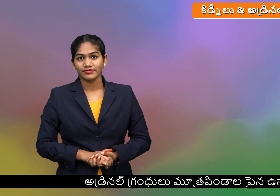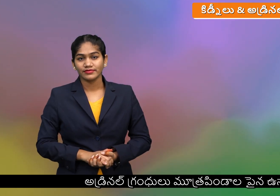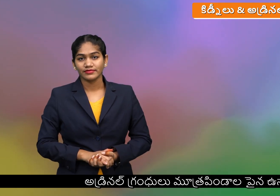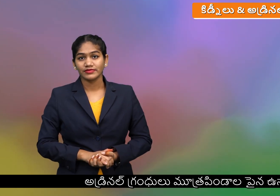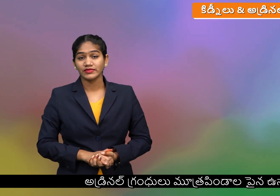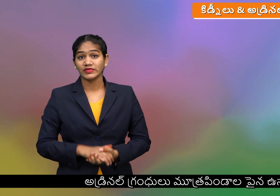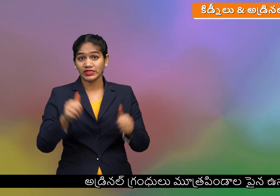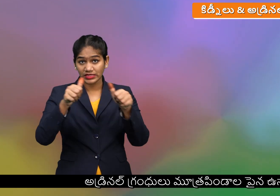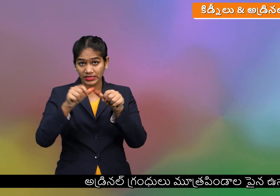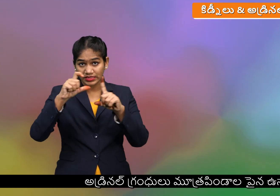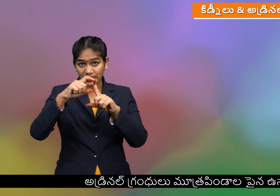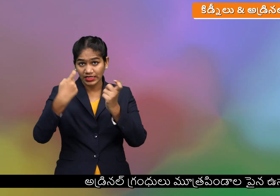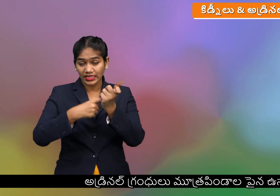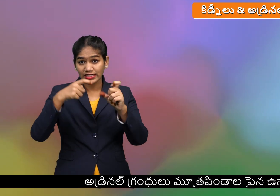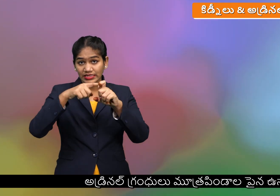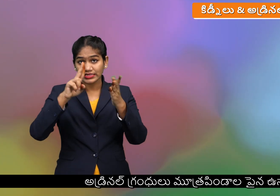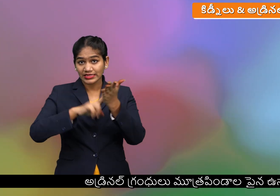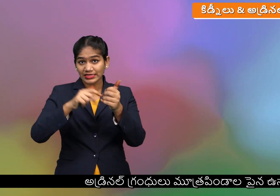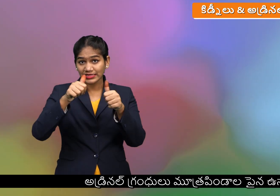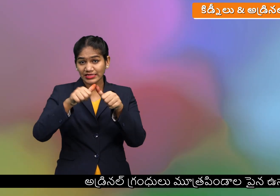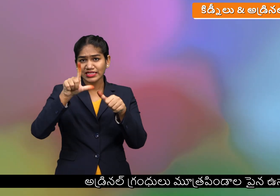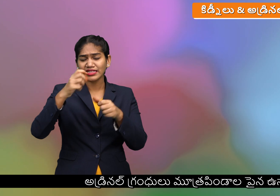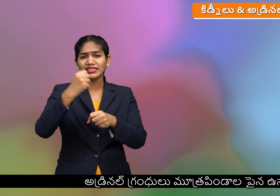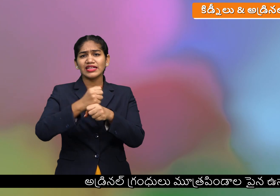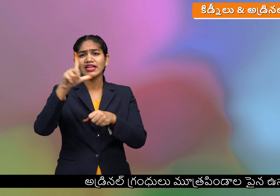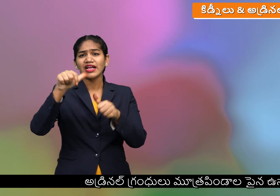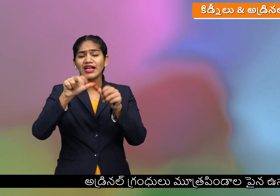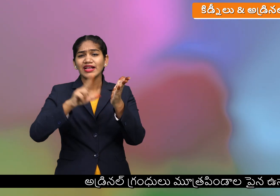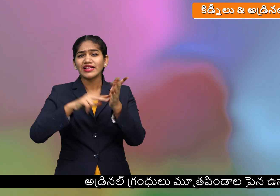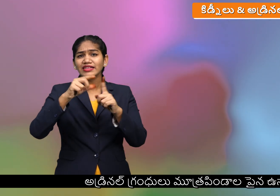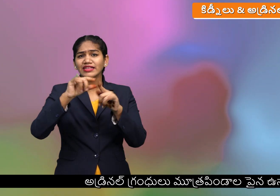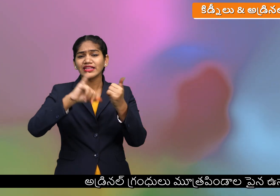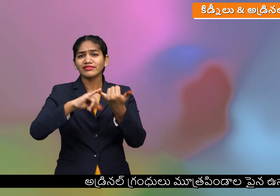అడ్రినల్ గ్రంథులు మూత్రపిండాలపైన ఉన్నాయి.